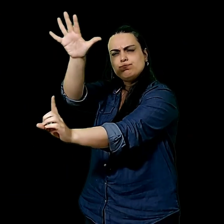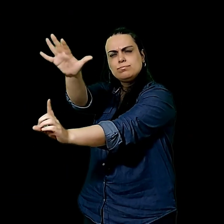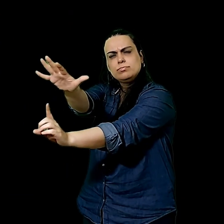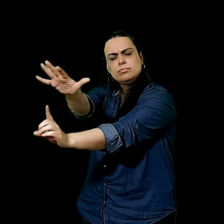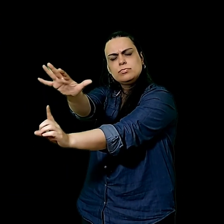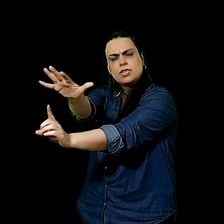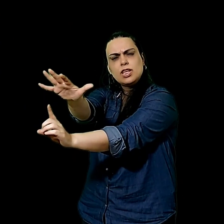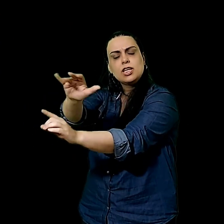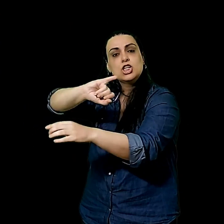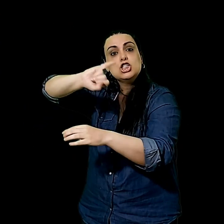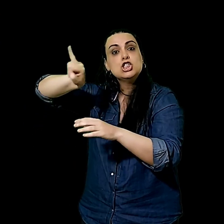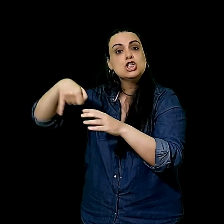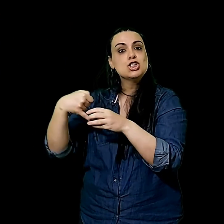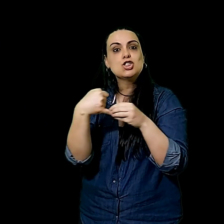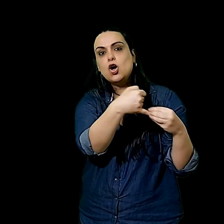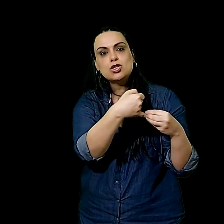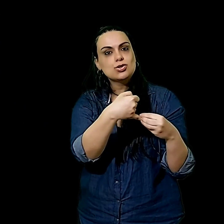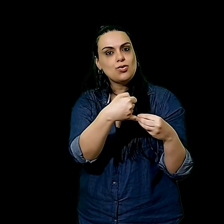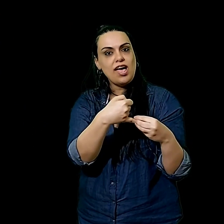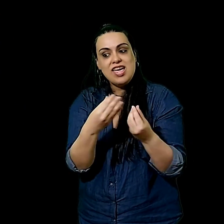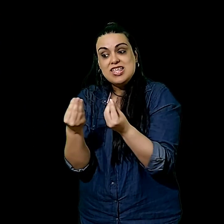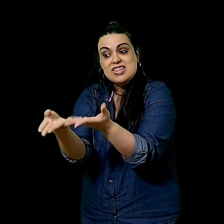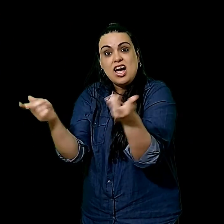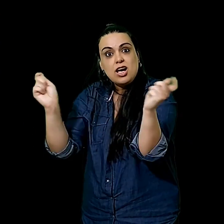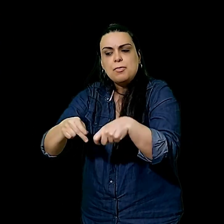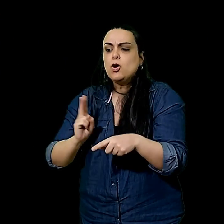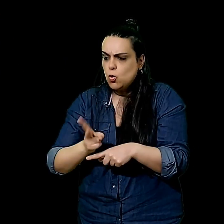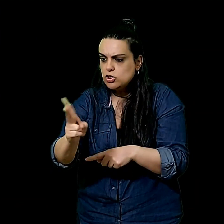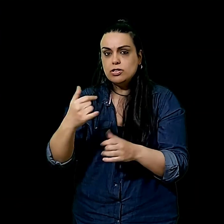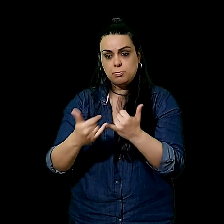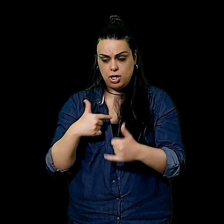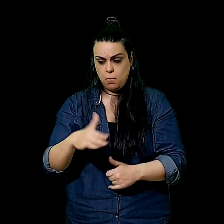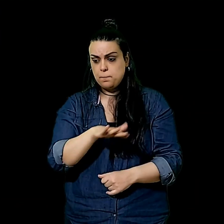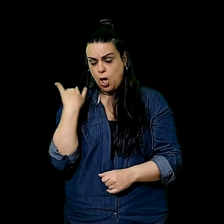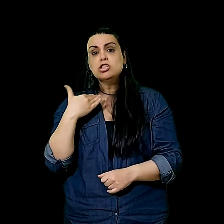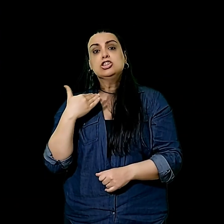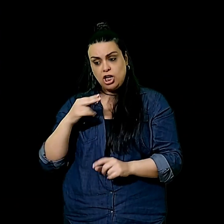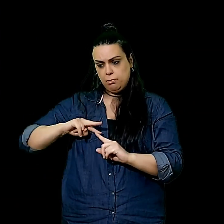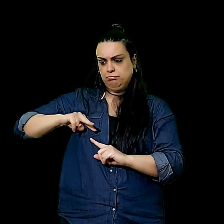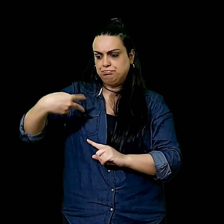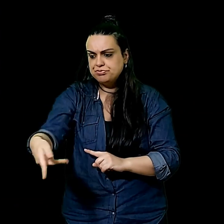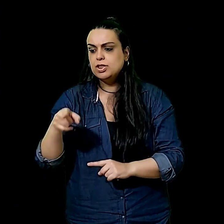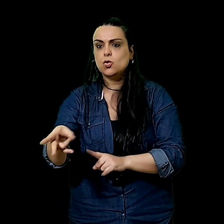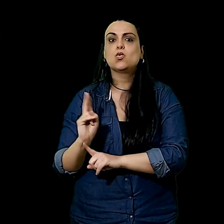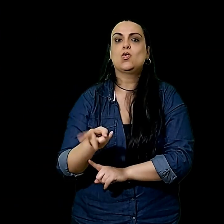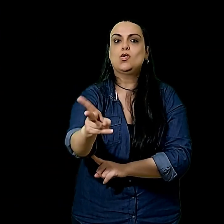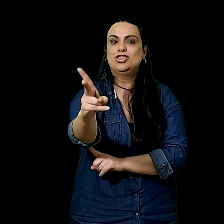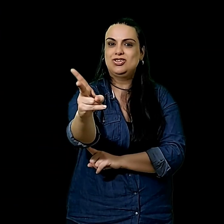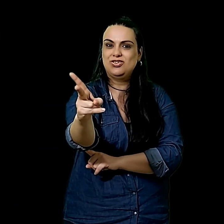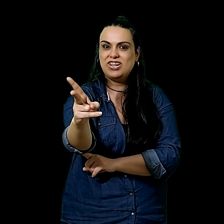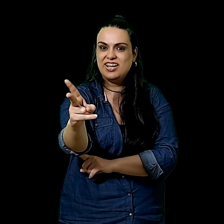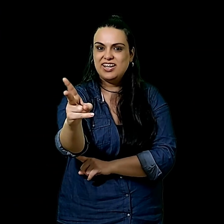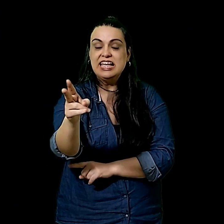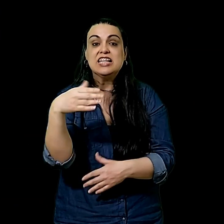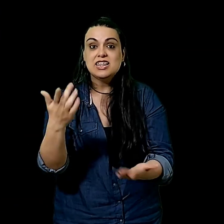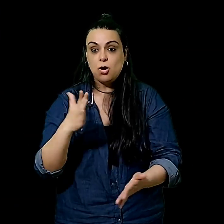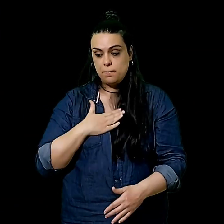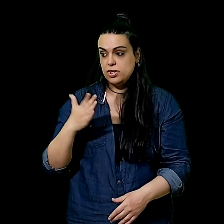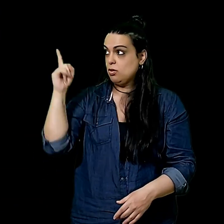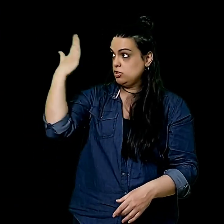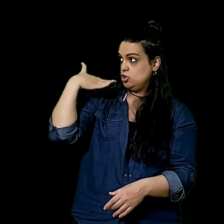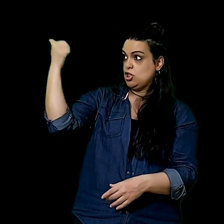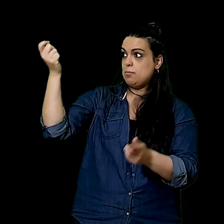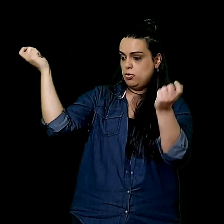Josué e habilita Josué a seguir com o quê? Com a missão. Então, a durabilidade da minha chamada